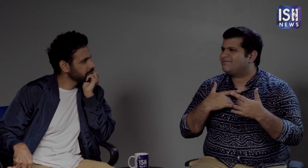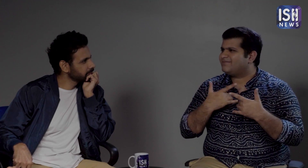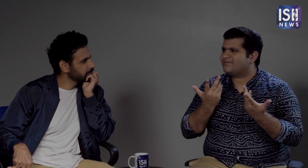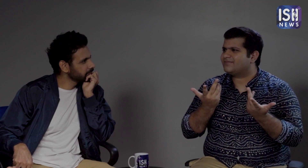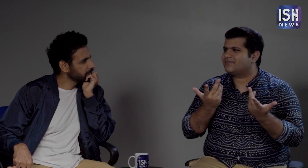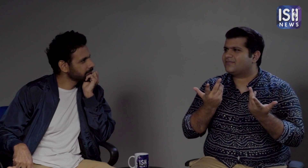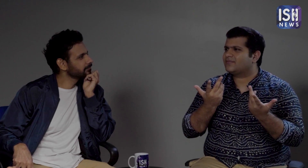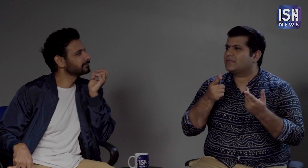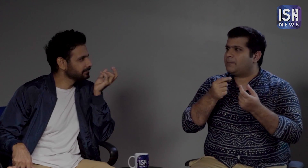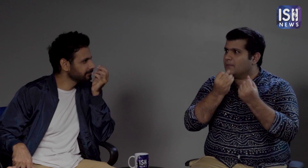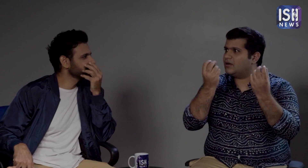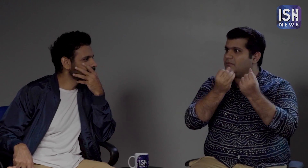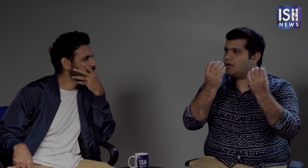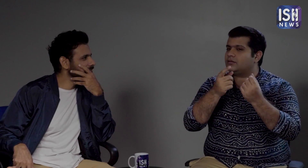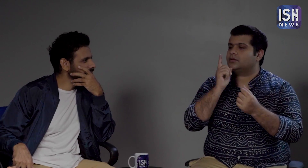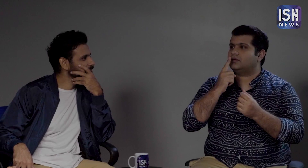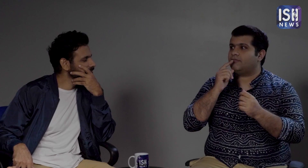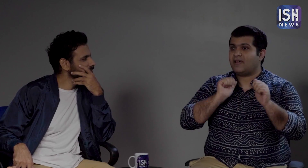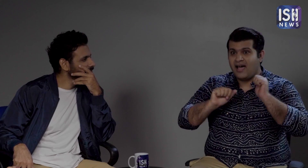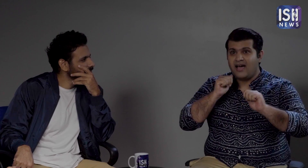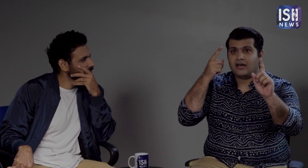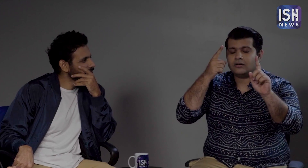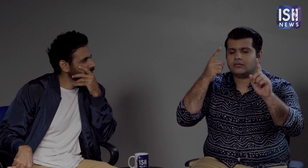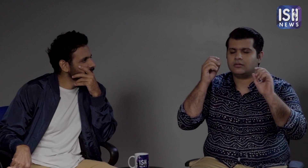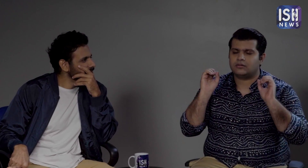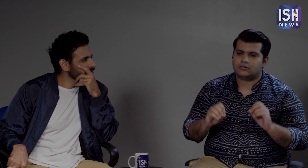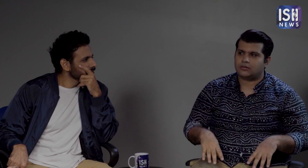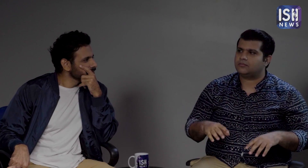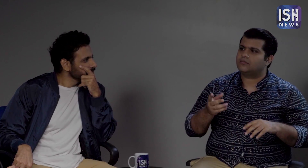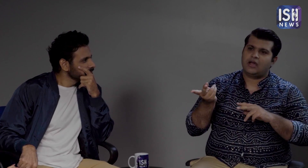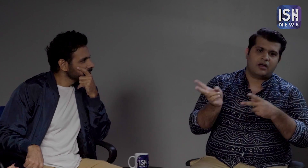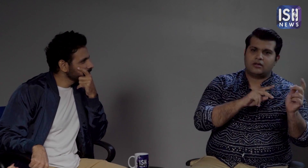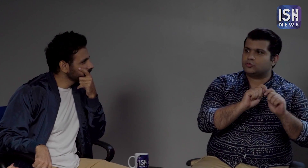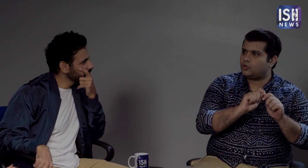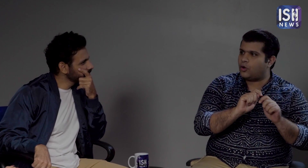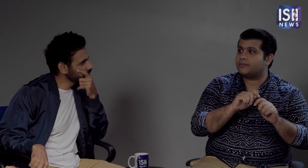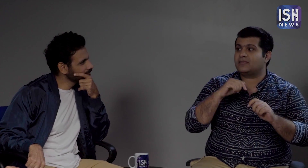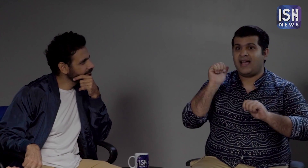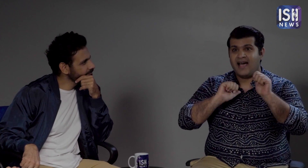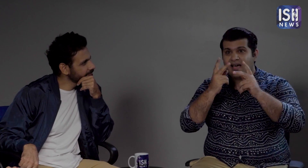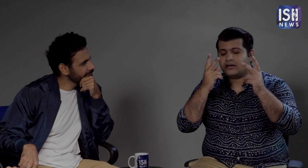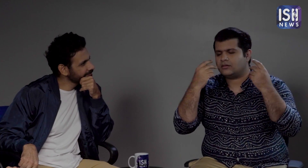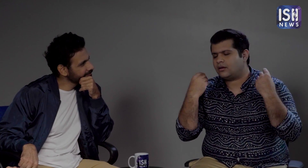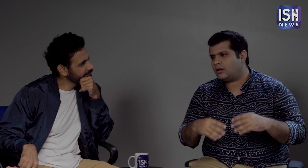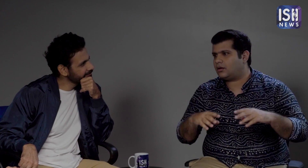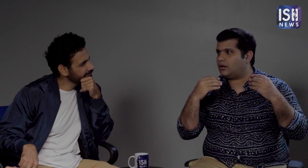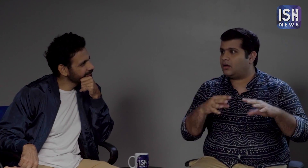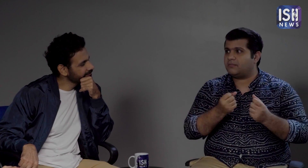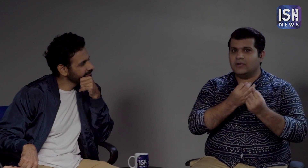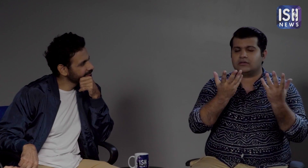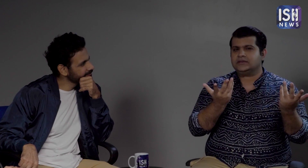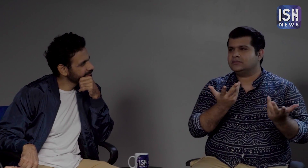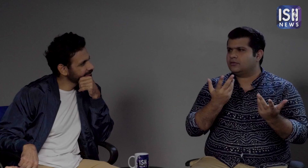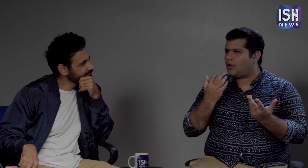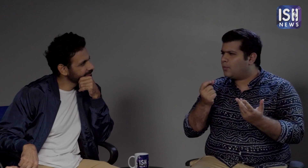पाते, तो वो कनेक्शन ही नहीं आता वो मूवी में। और वो लोग फिर वो हम बोलते हैं ट्राई करो तो नहीं करना है,